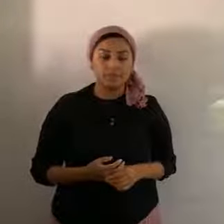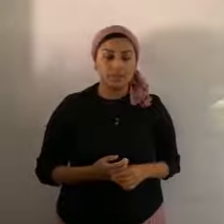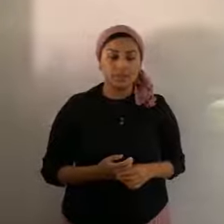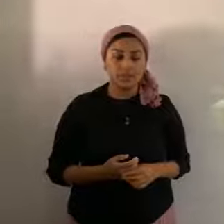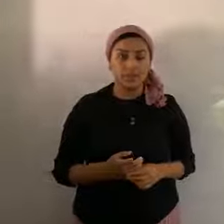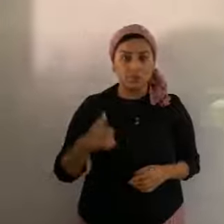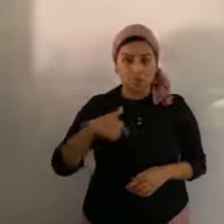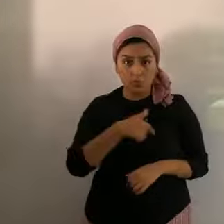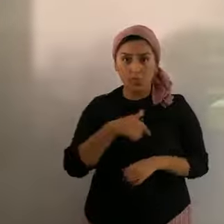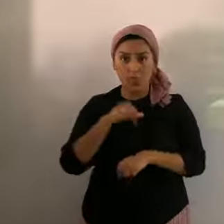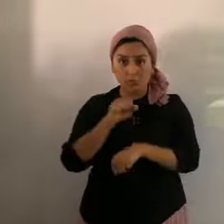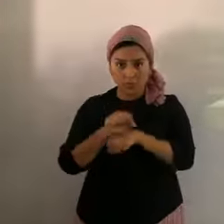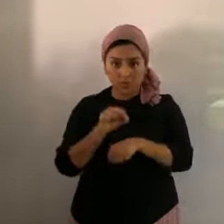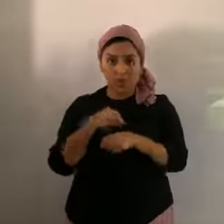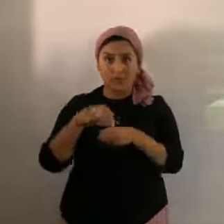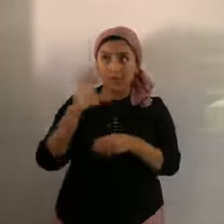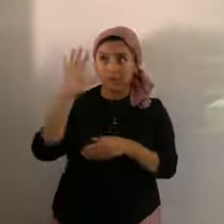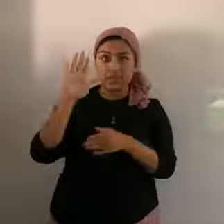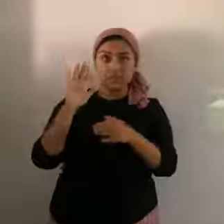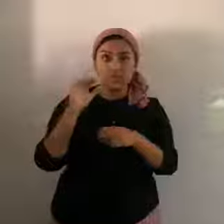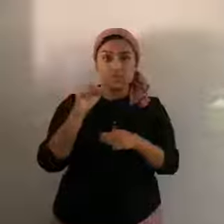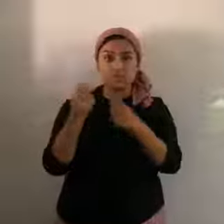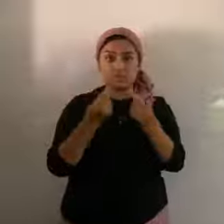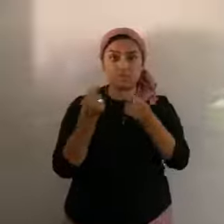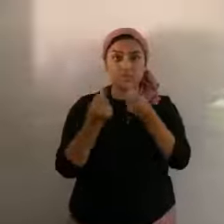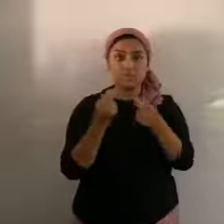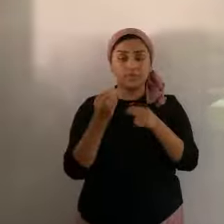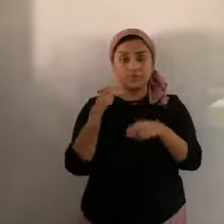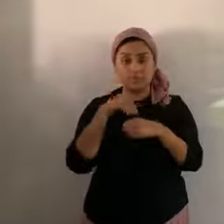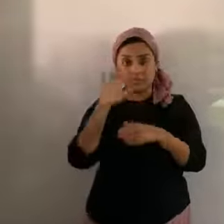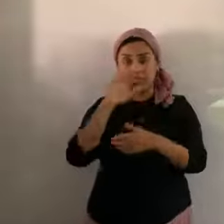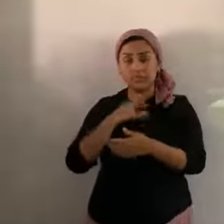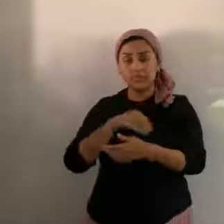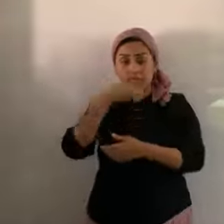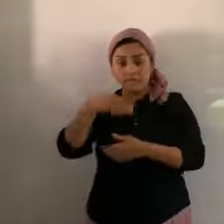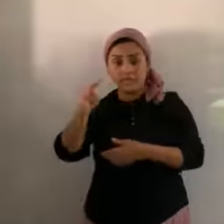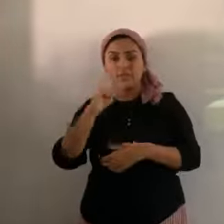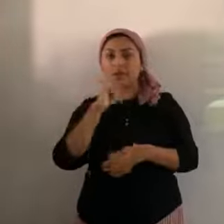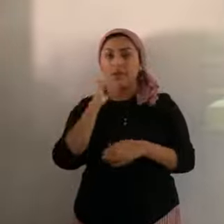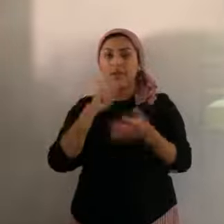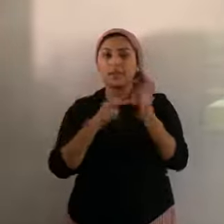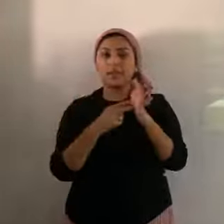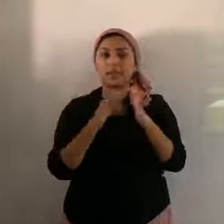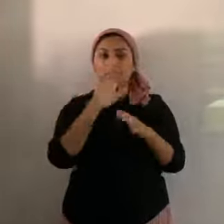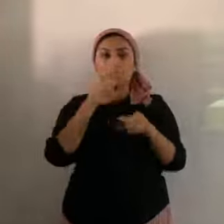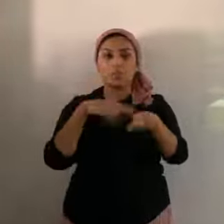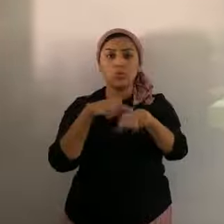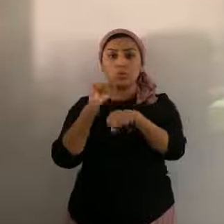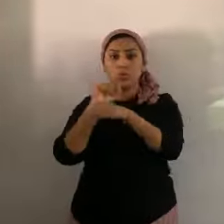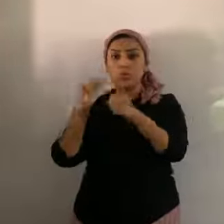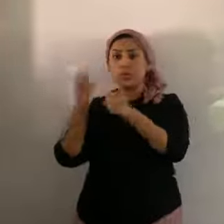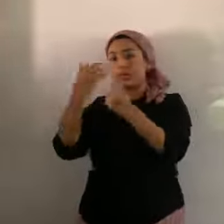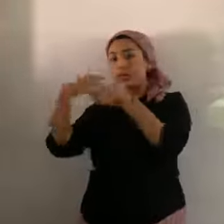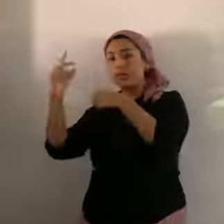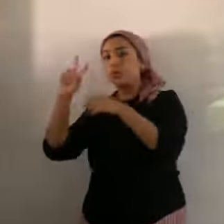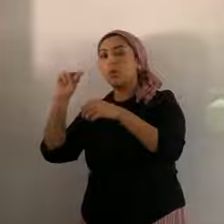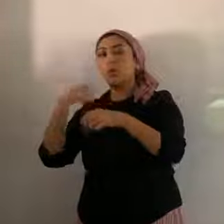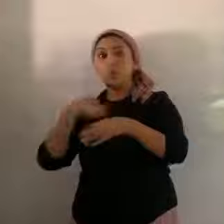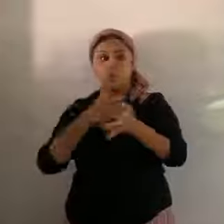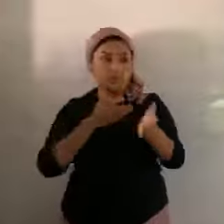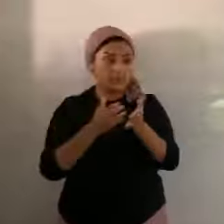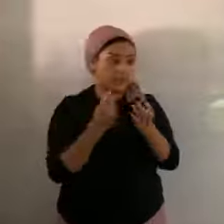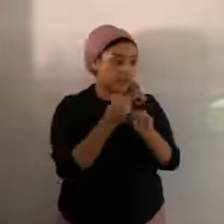Estamos trabajando en su obra, en su viña. No me refiero a lo secular, eso es fuera de Shabbat, sino que estamos trabajando en algún